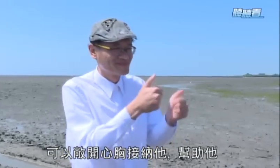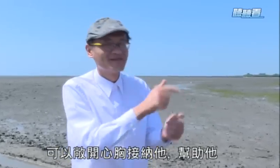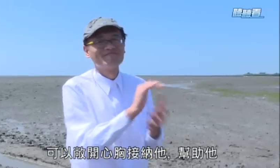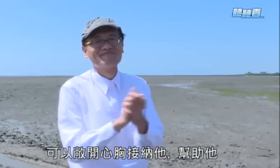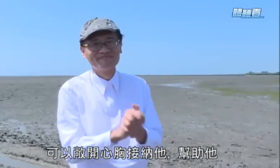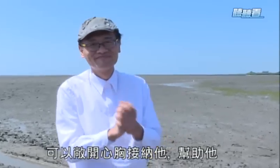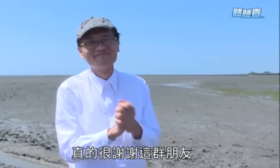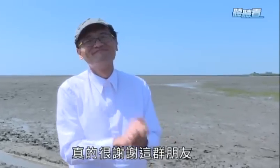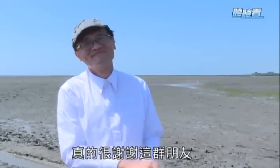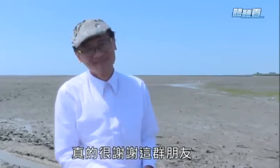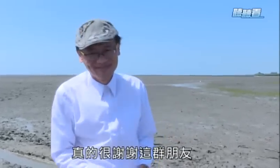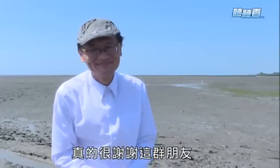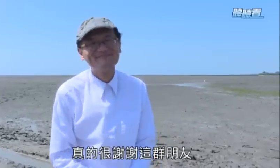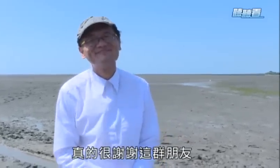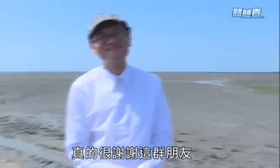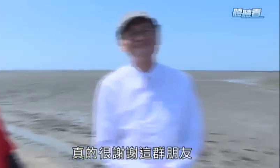助他，真的很谢谢这群朋友。 嗯，